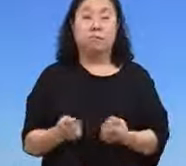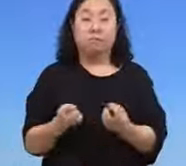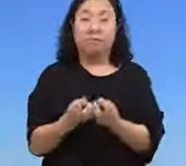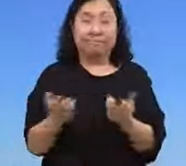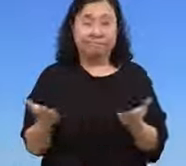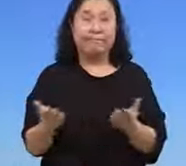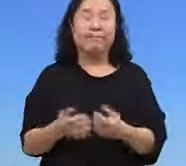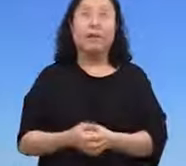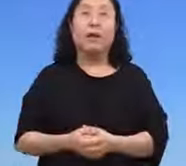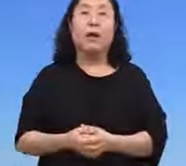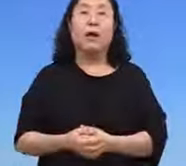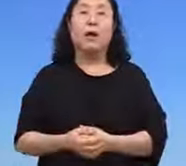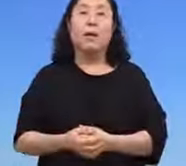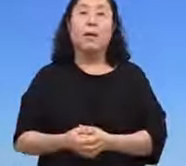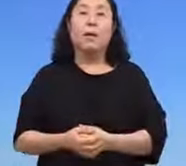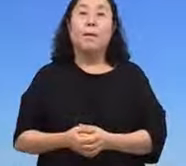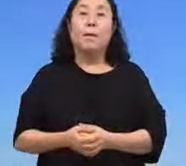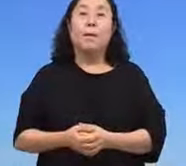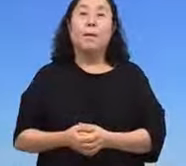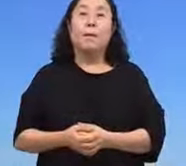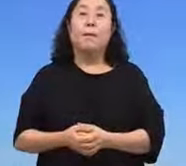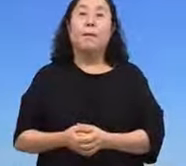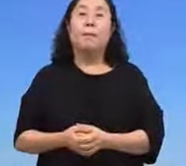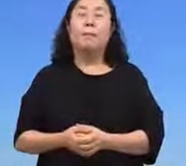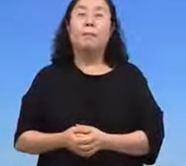뭐 어떡하겠습니까?